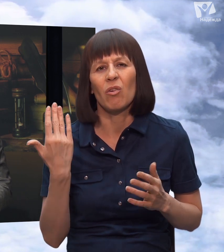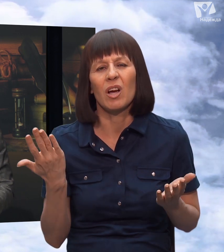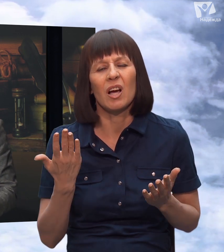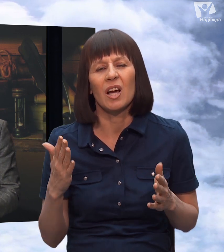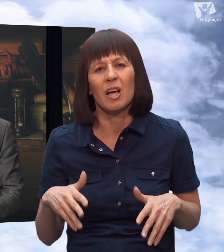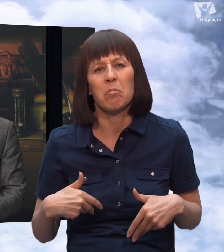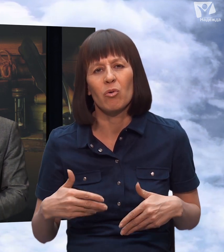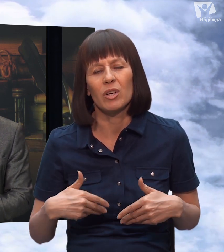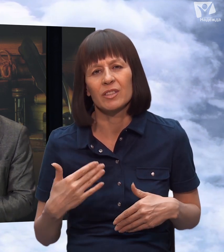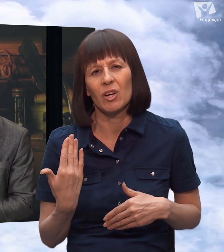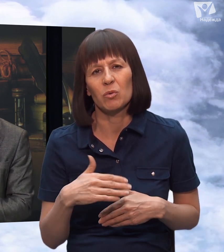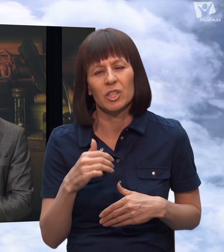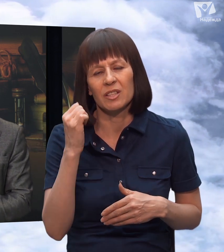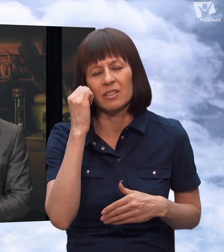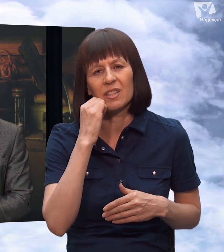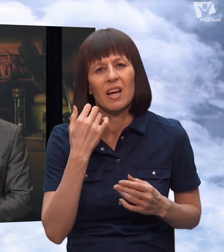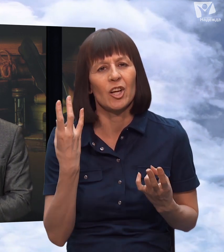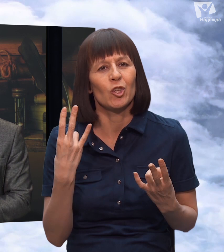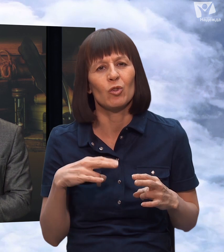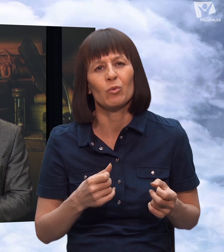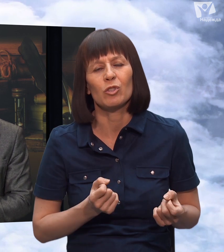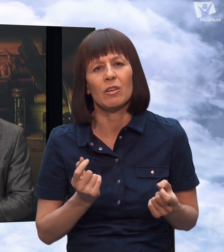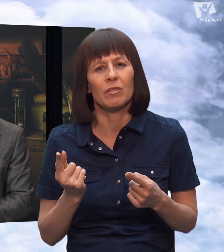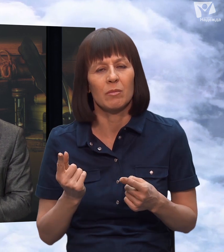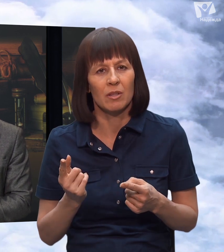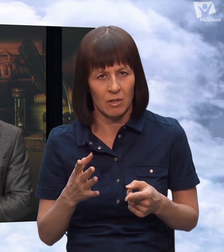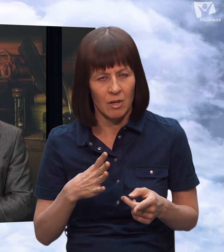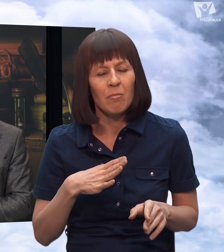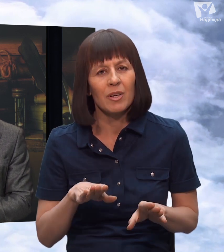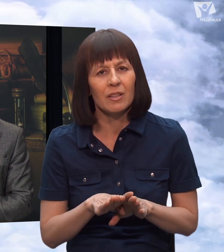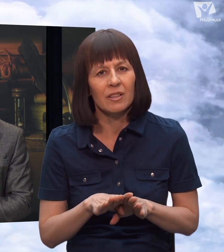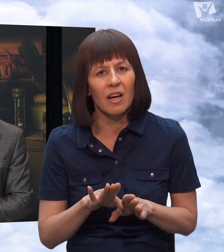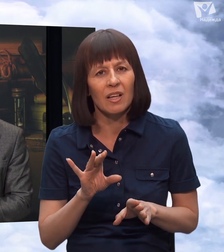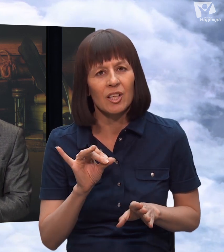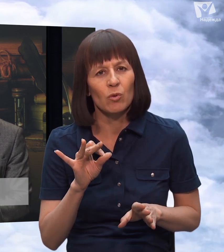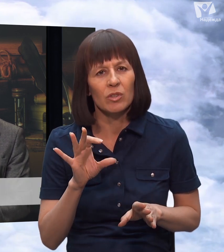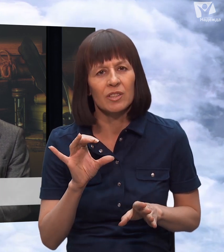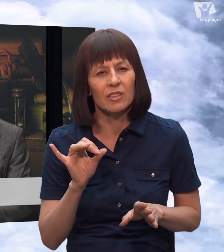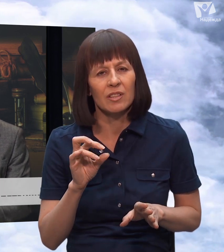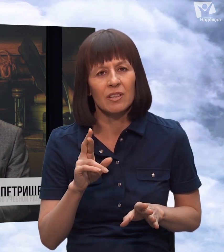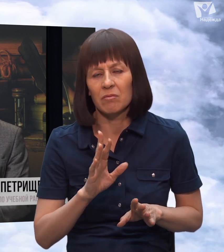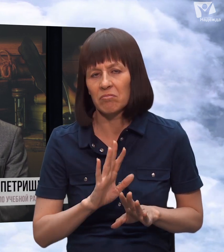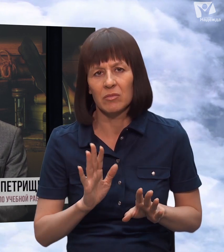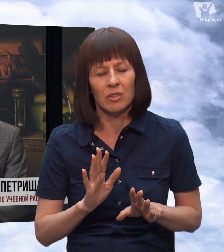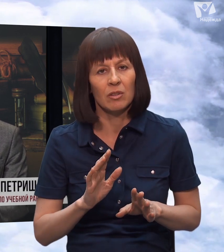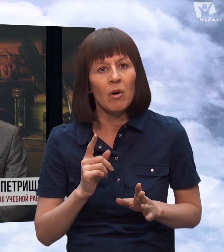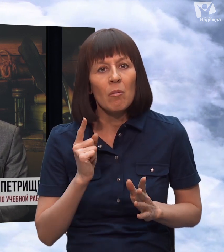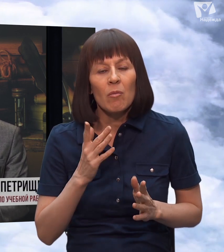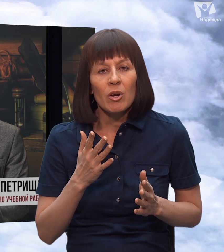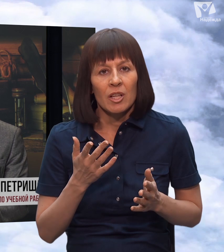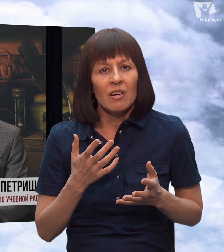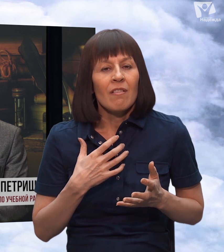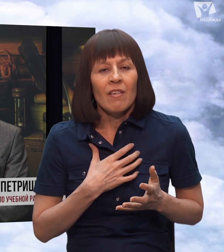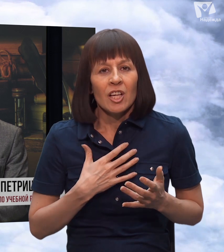это все устарела и уже не применимо другие условия и другая жизнь уже другая реальность другой контекст